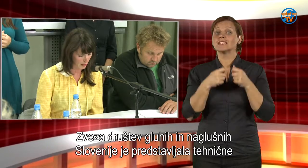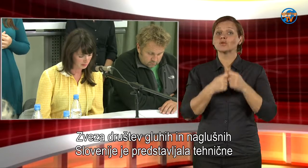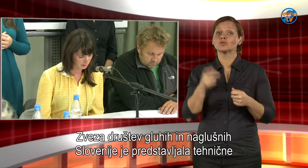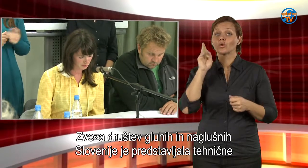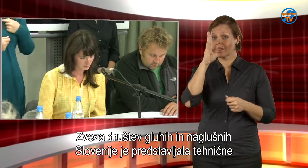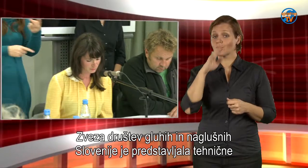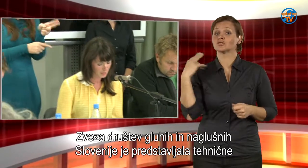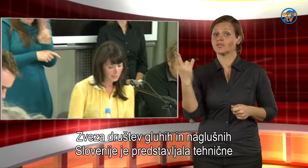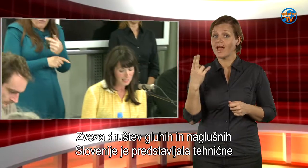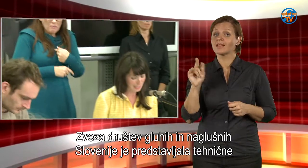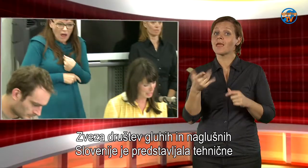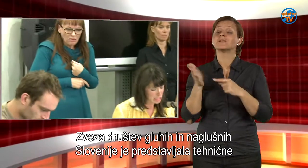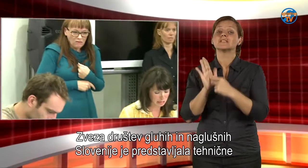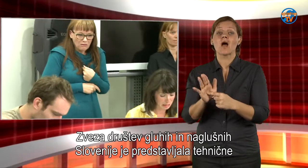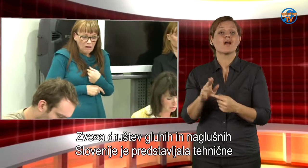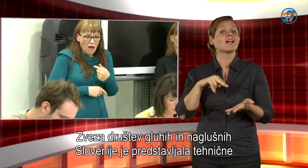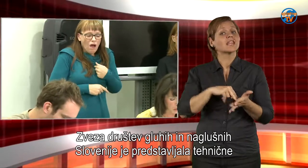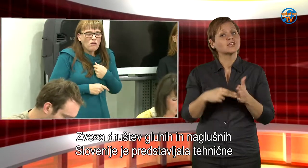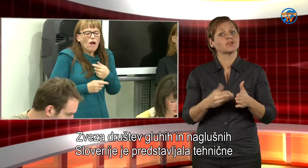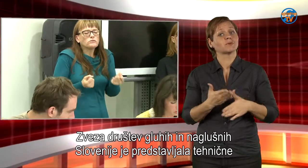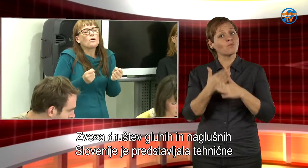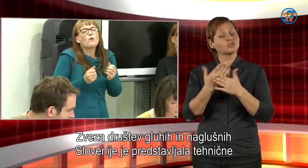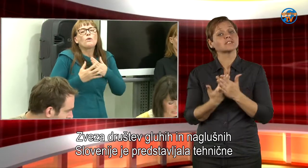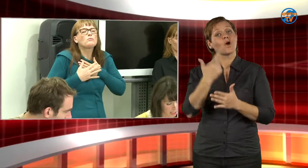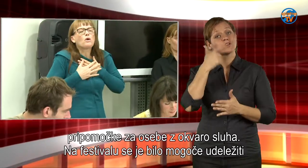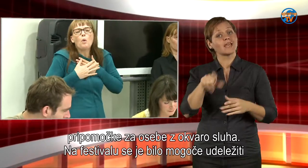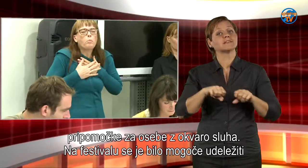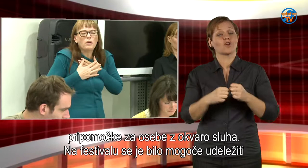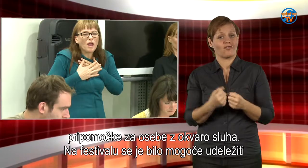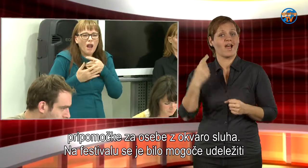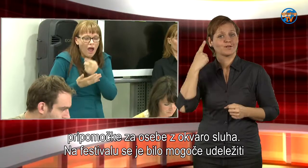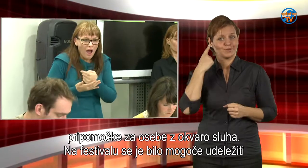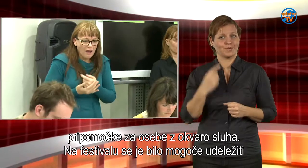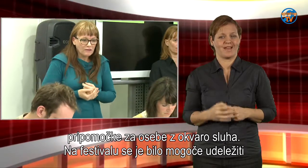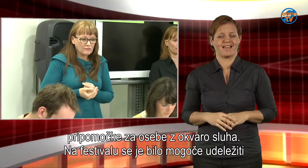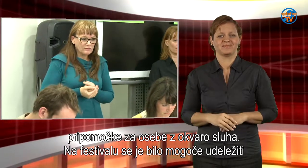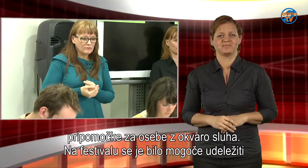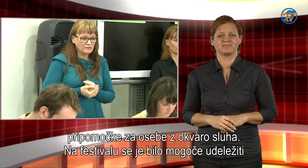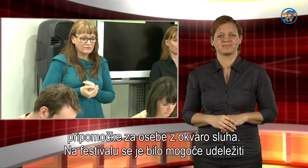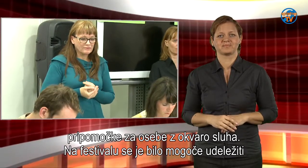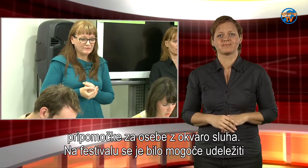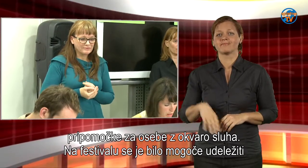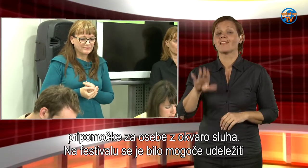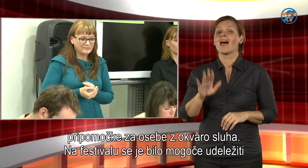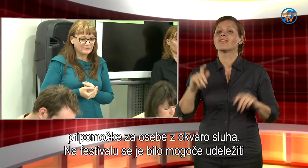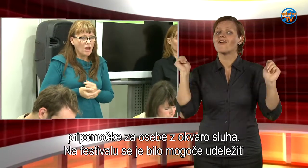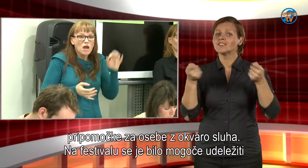Zveza društev gluhih in naglušnih Slovenije je predstavila tehnične pripomočke za osebe z okvaro sluha.